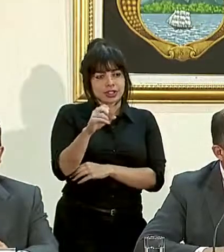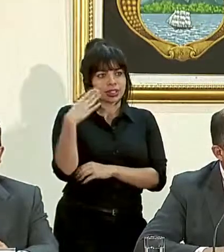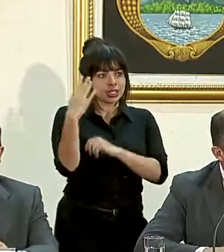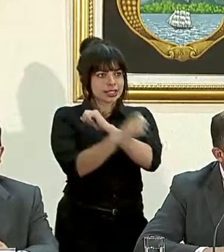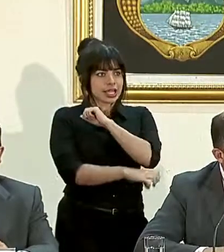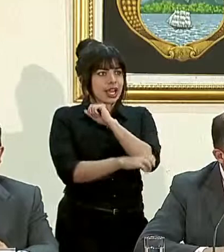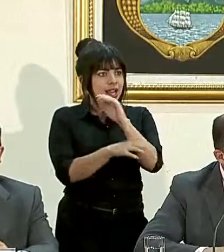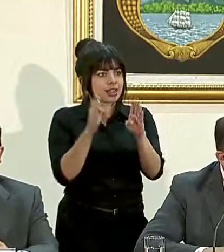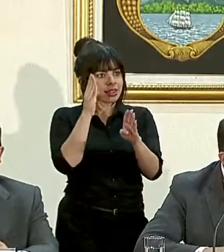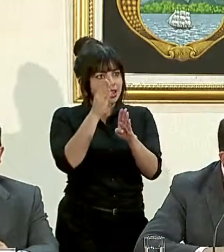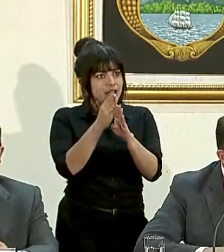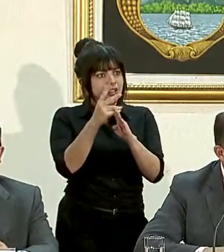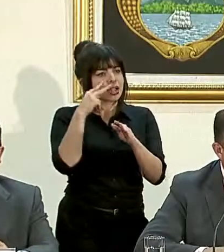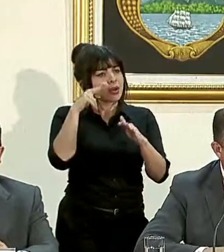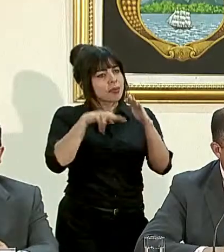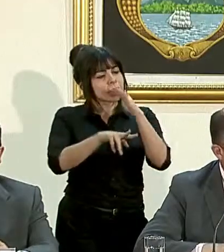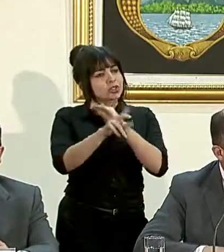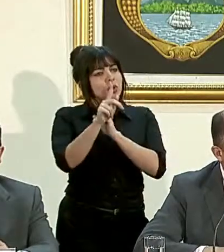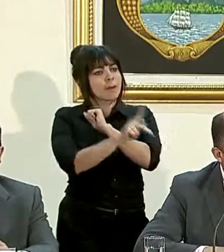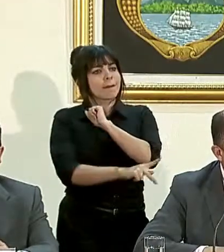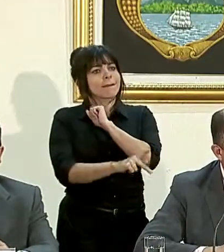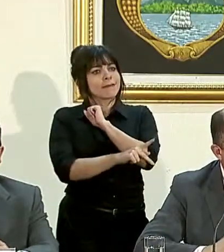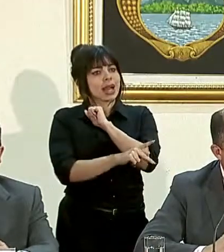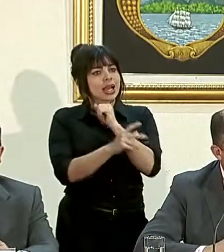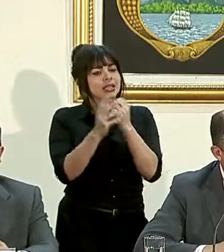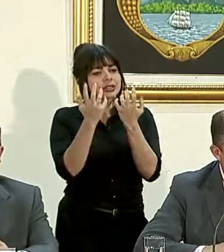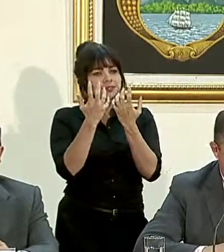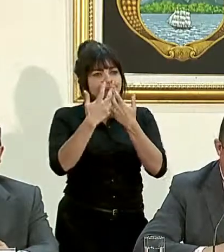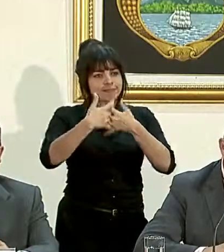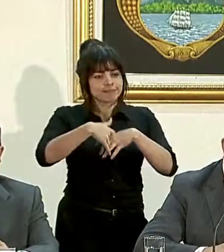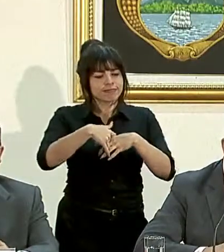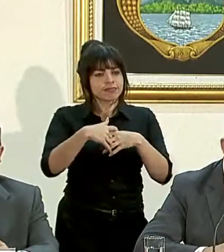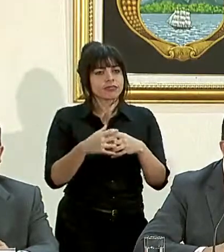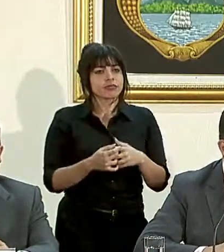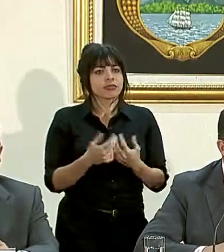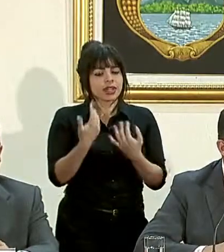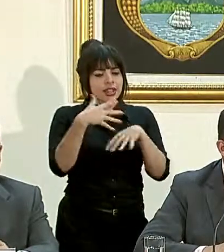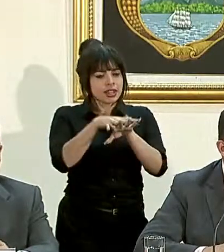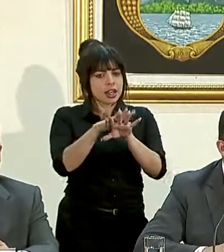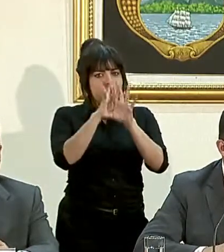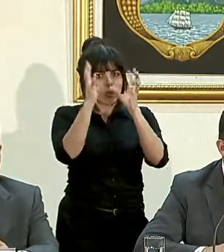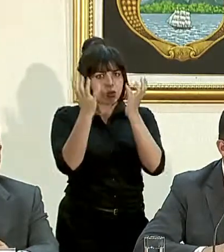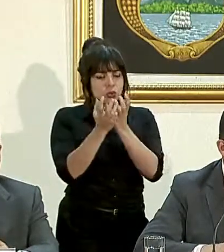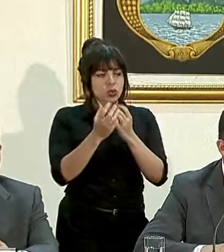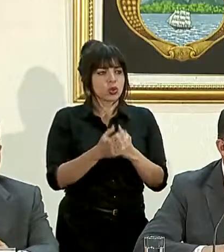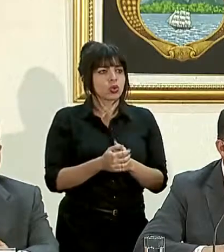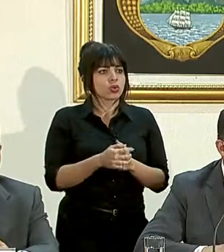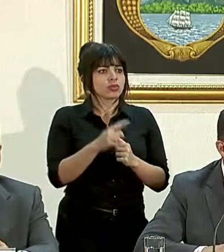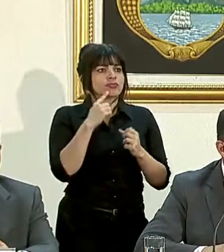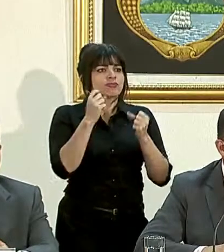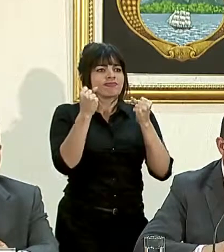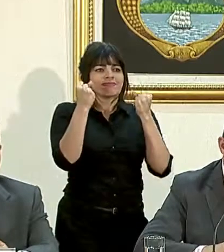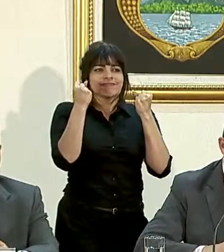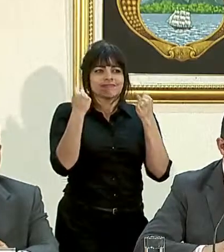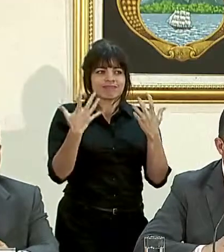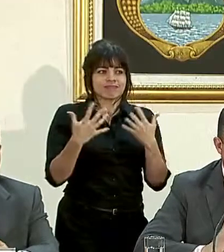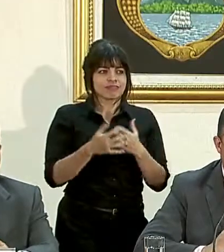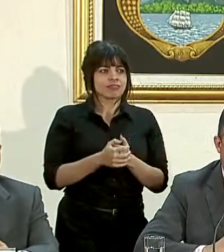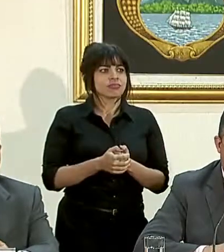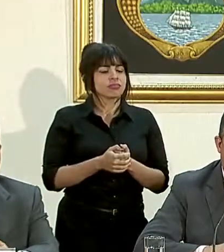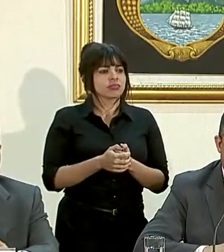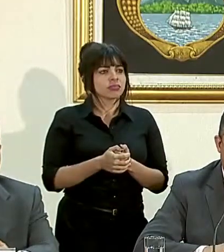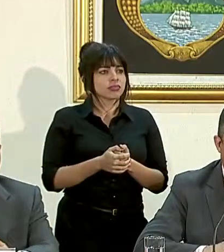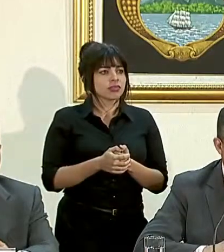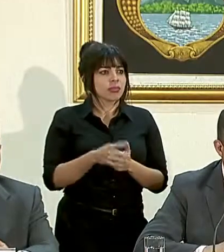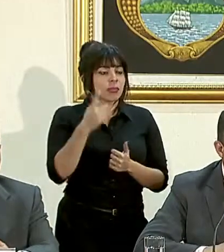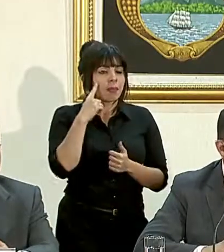extranjeras directas, una visión de un país que se integra al mundo. Son centenares, y